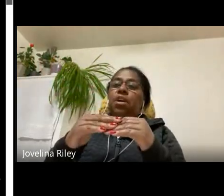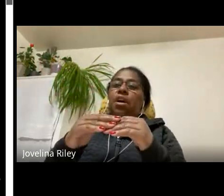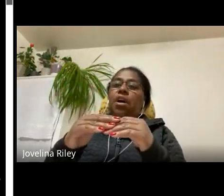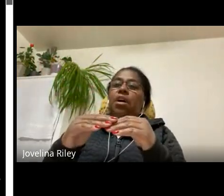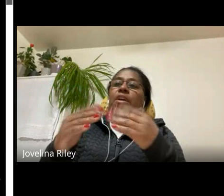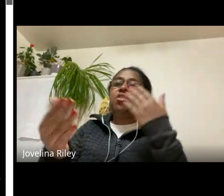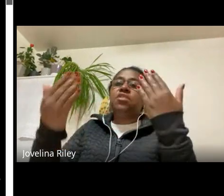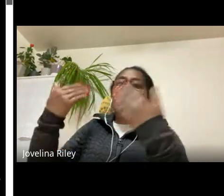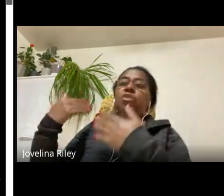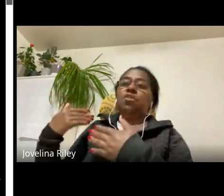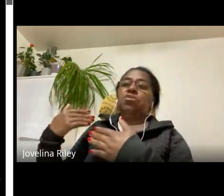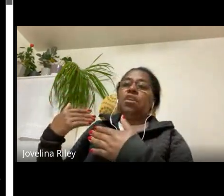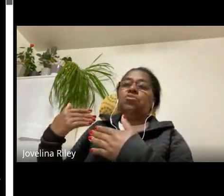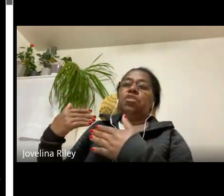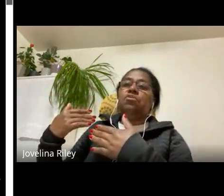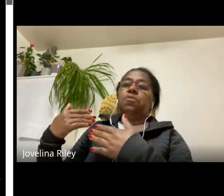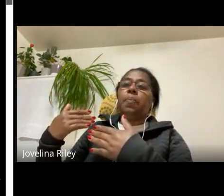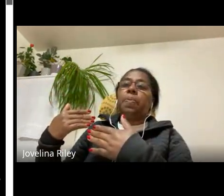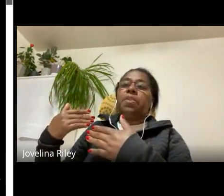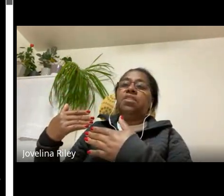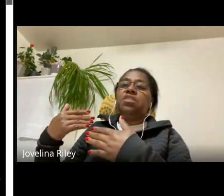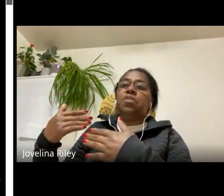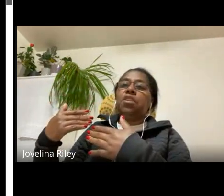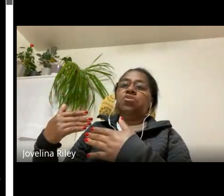ano, quem já esteve aqui nos Estados Unidos